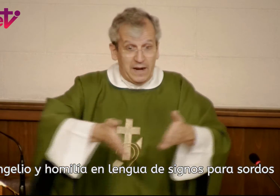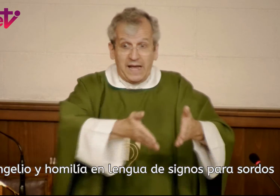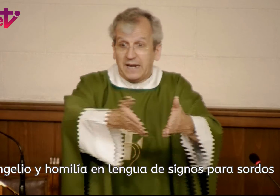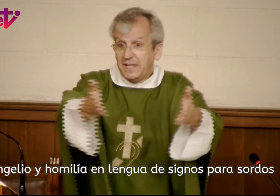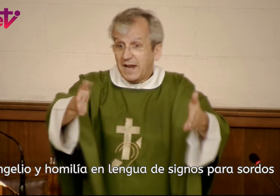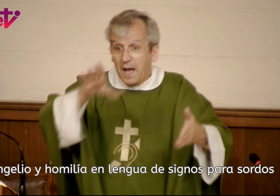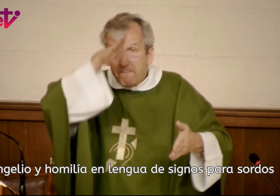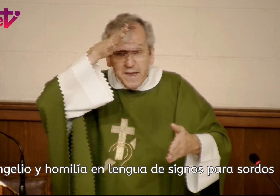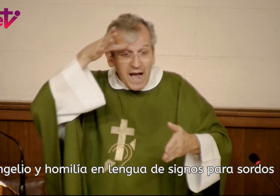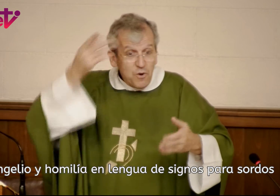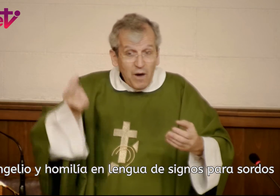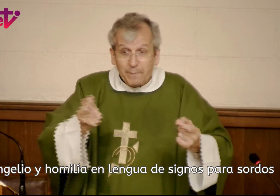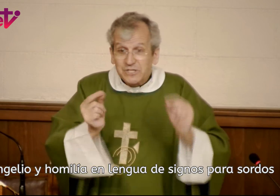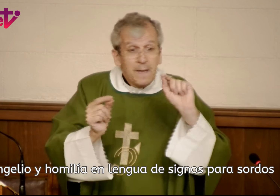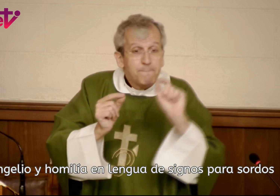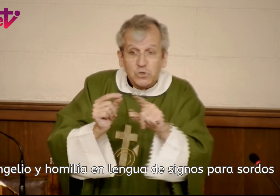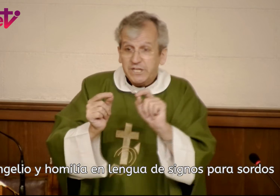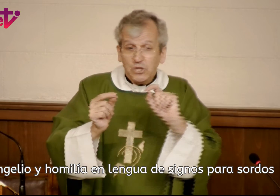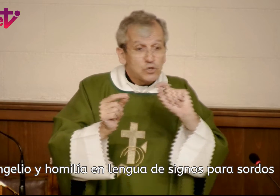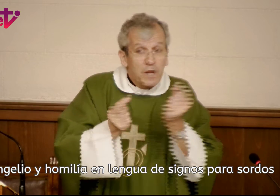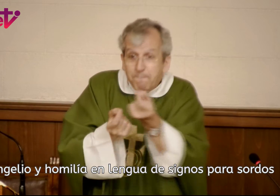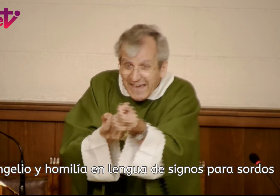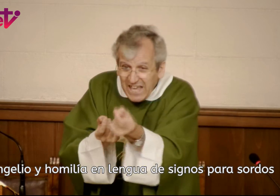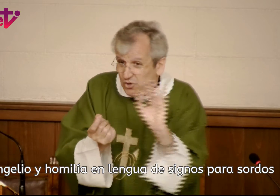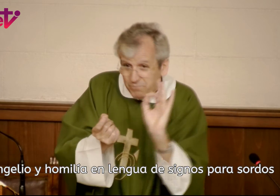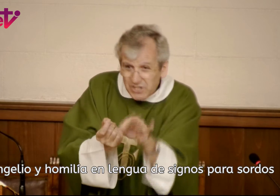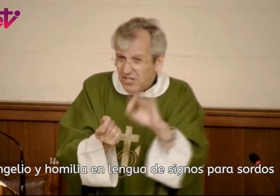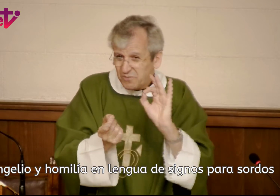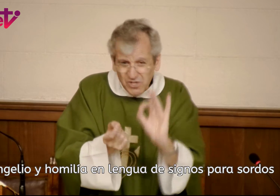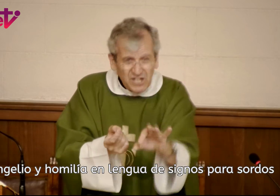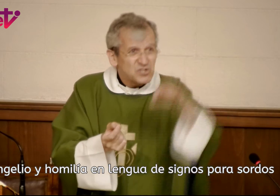la carretera, verano ahora, pues mosquitos, pequeños mosquitos,